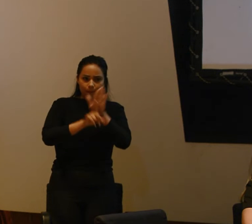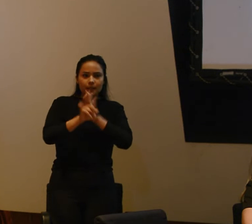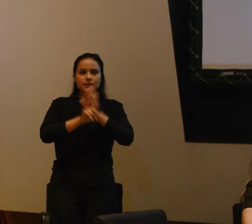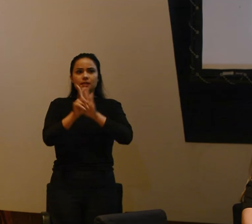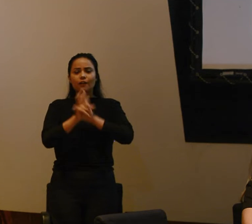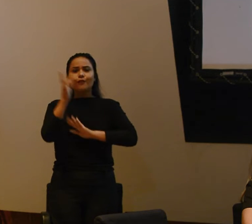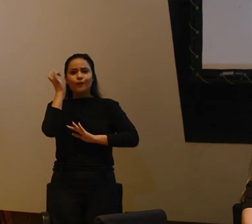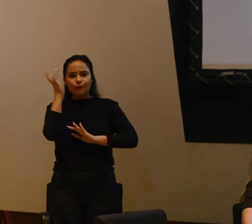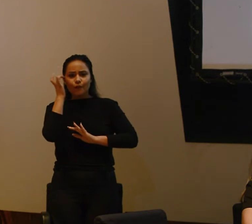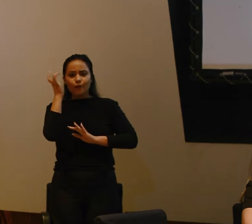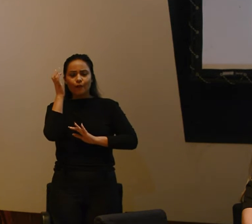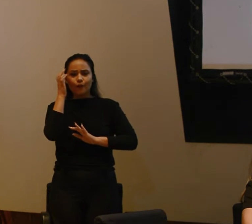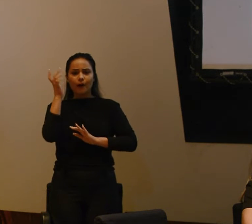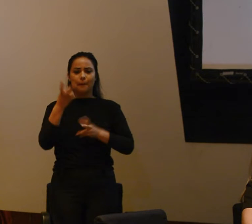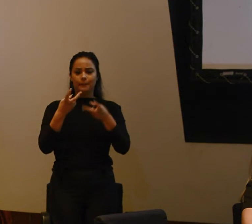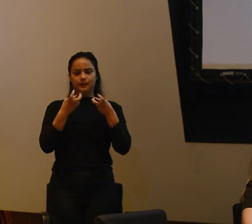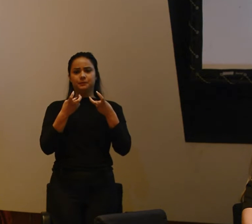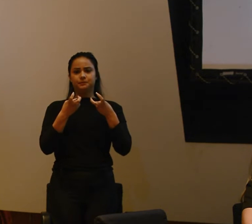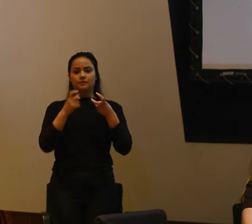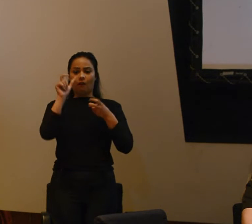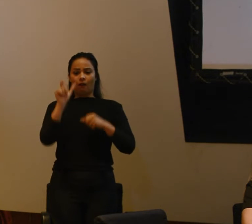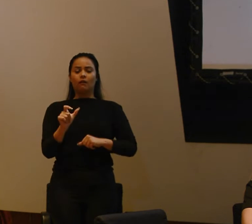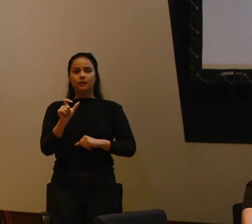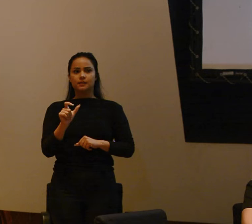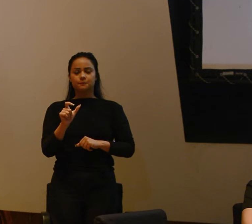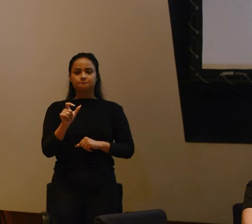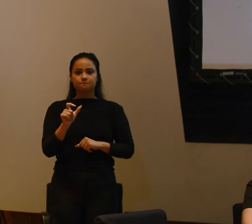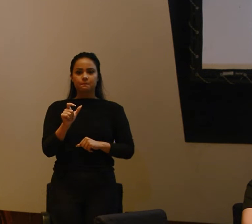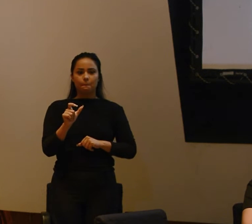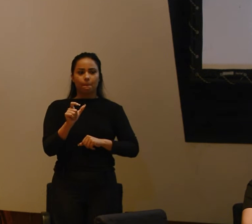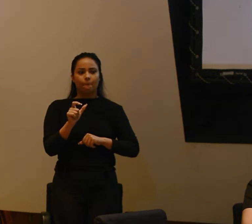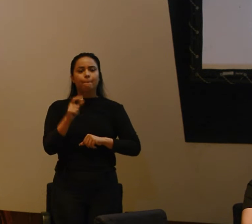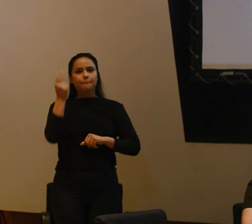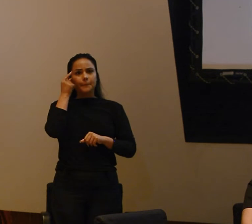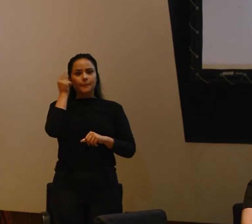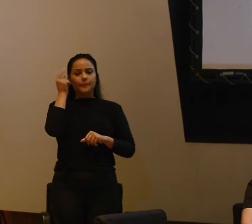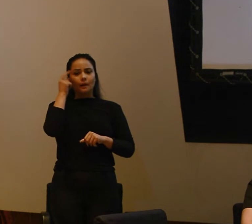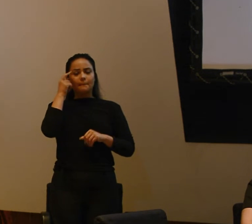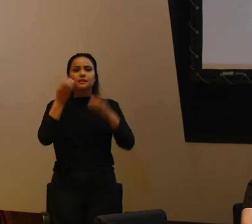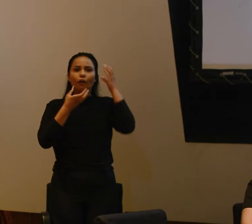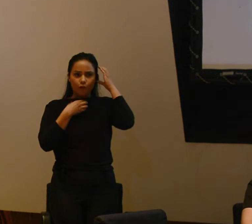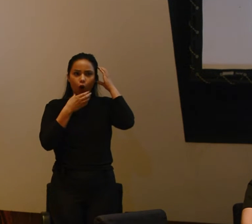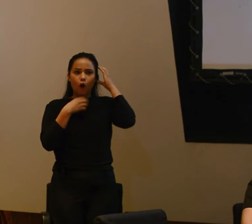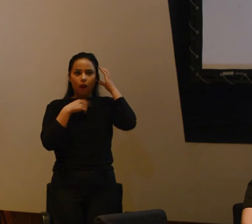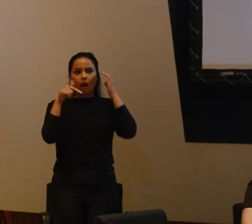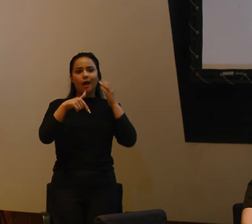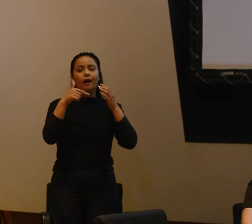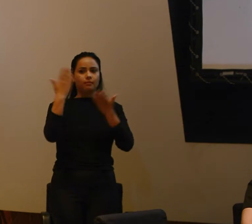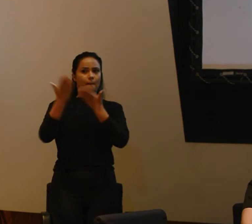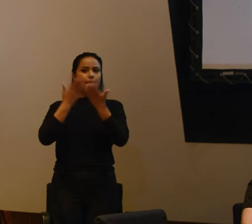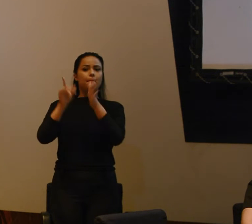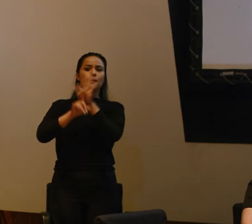que possa facilitar esse diagnóstico, tanto para aqueles, vamos pensar aí nos fonoaudiólogos que estão lá na terapia,